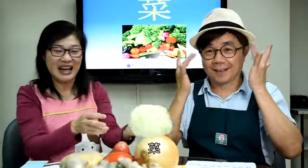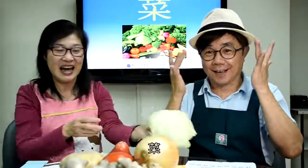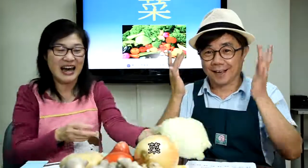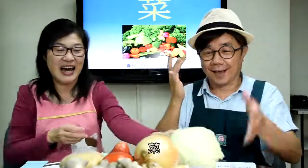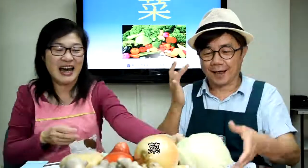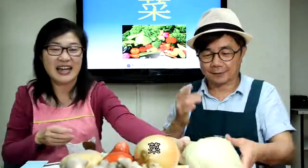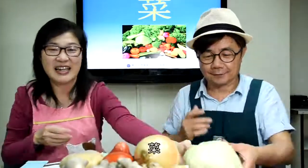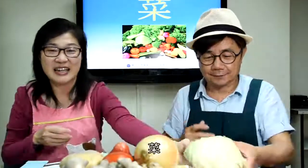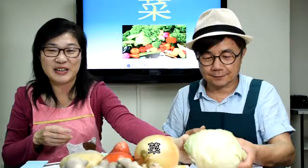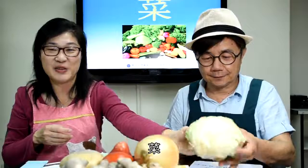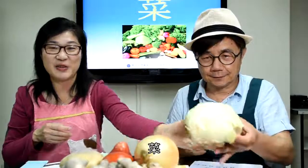菜，